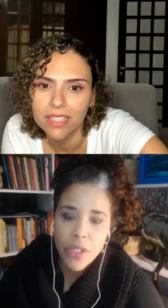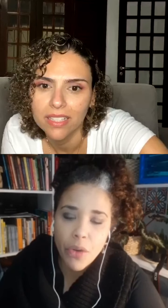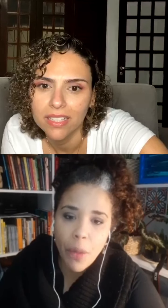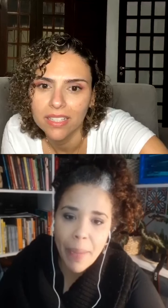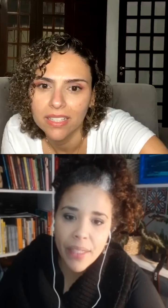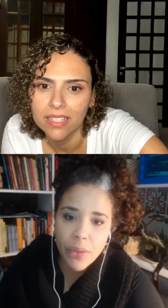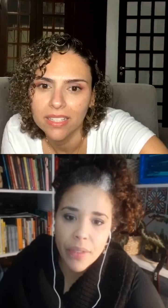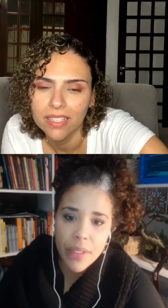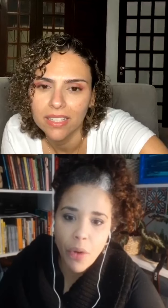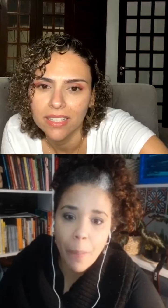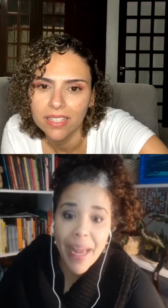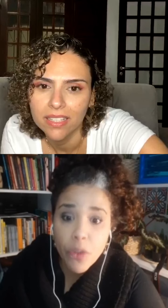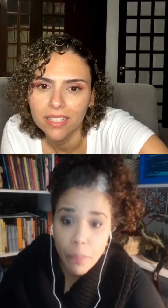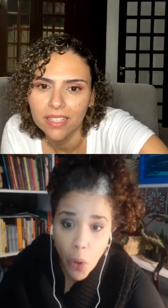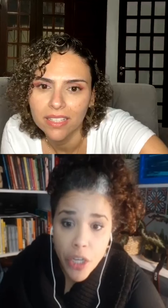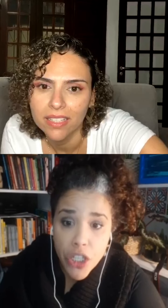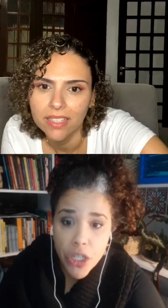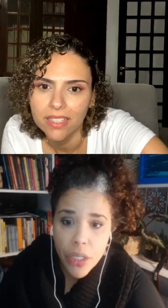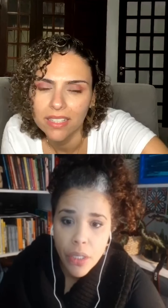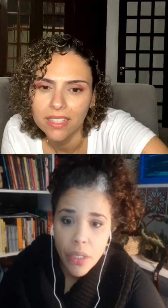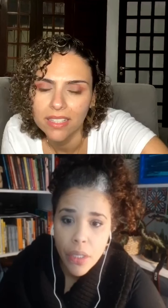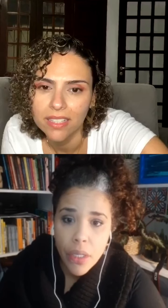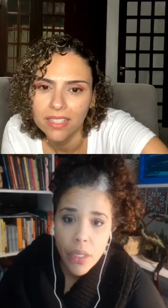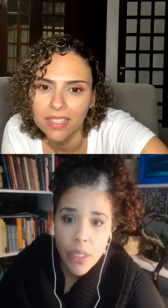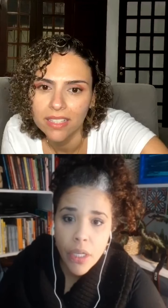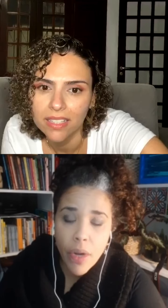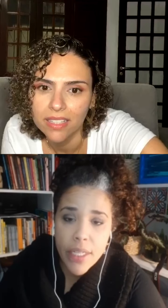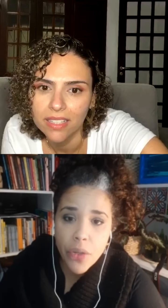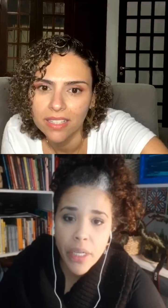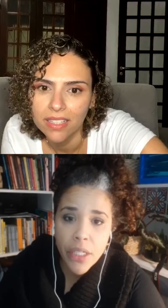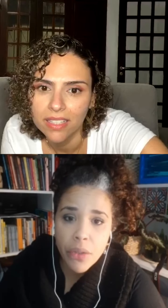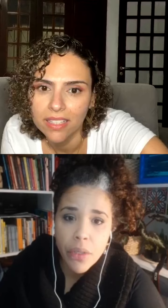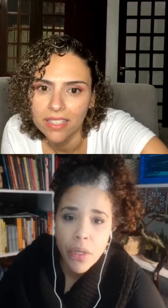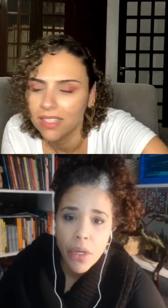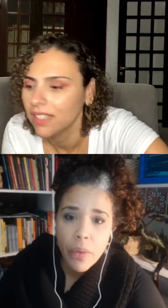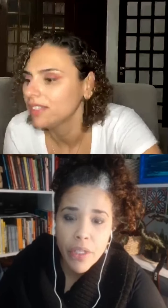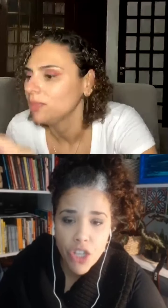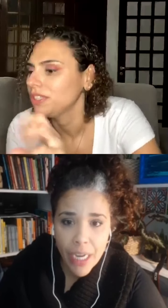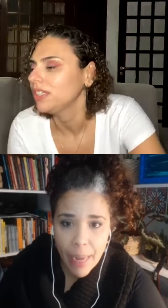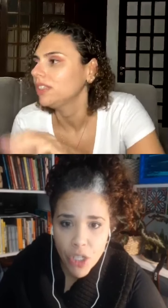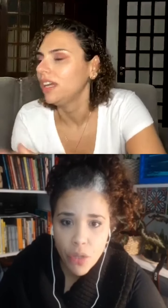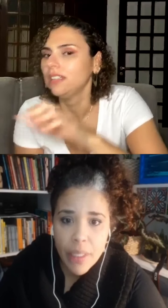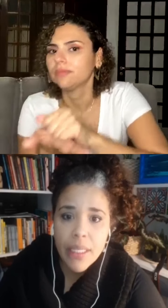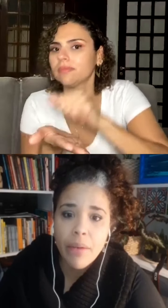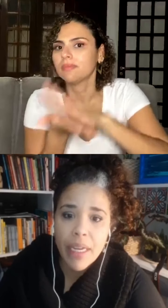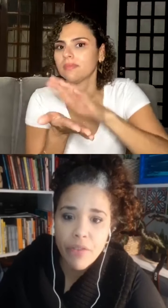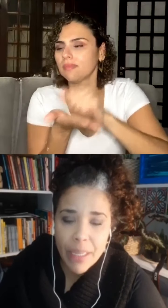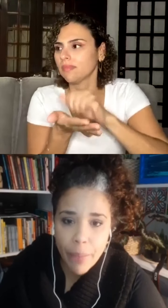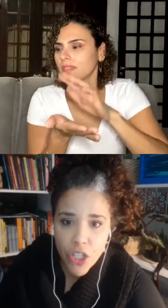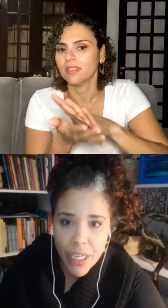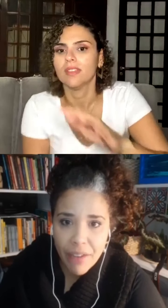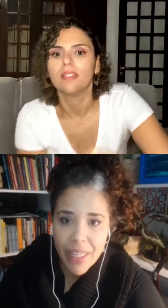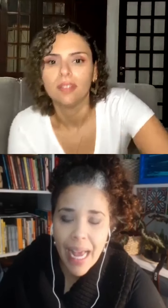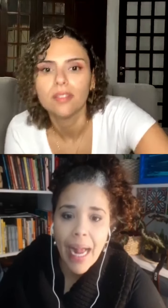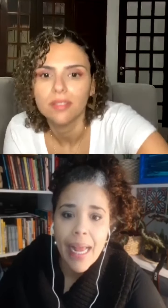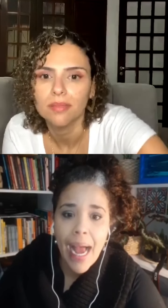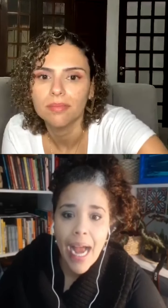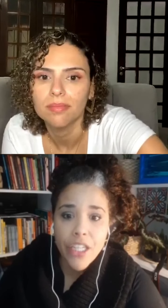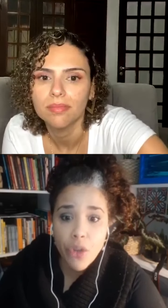Se o Roberto pode ir colecionando, quando chegar a menstruação, aí você pode